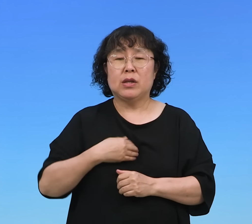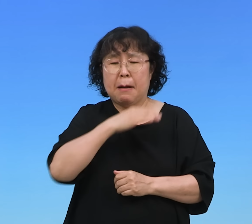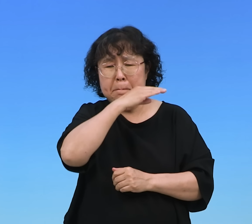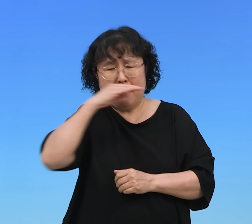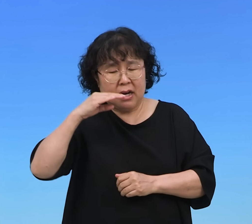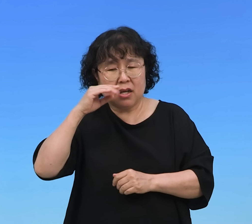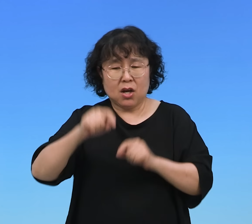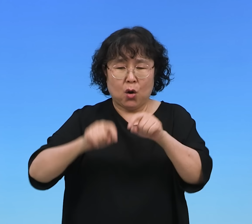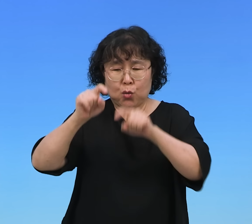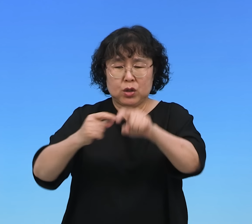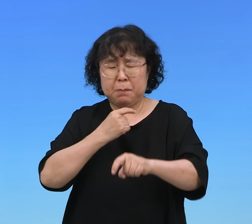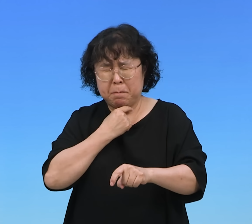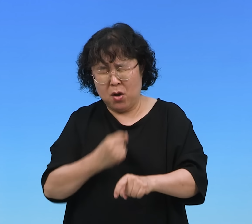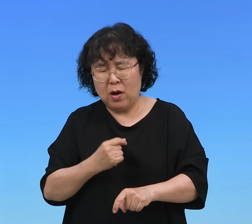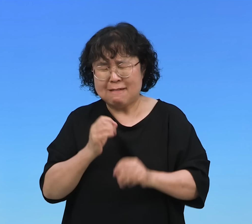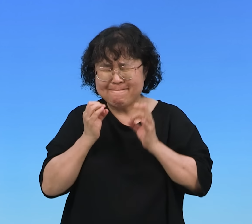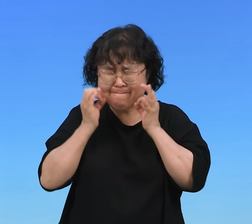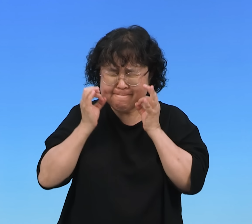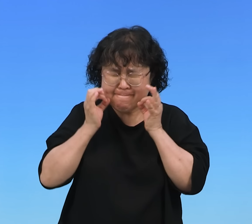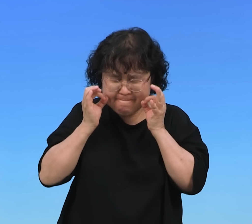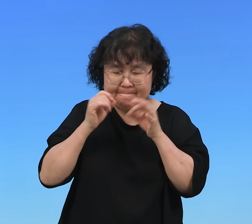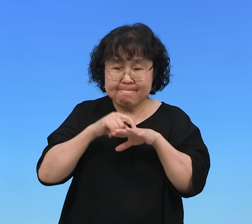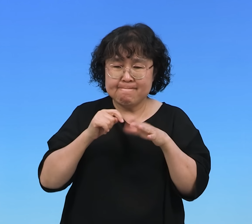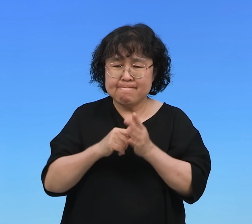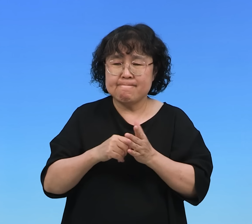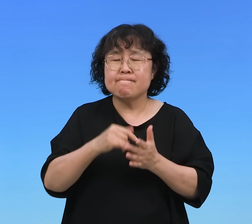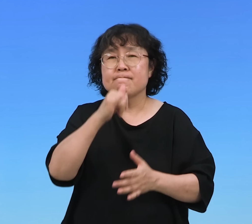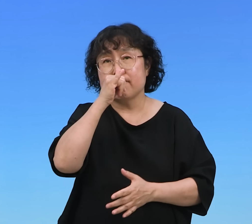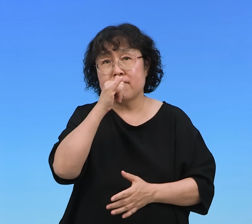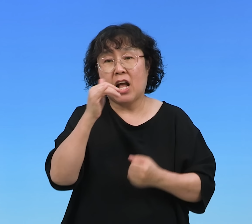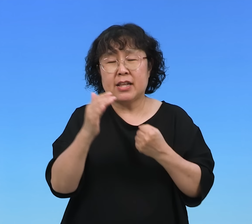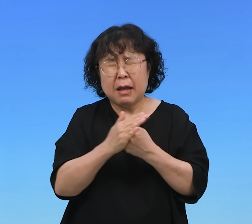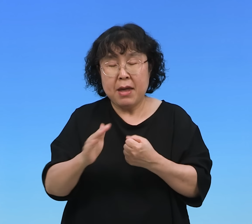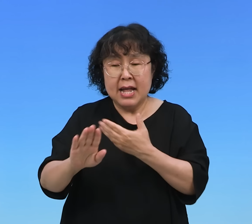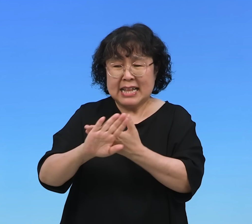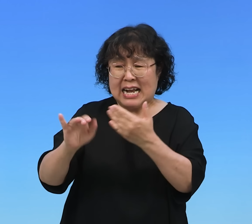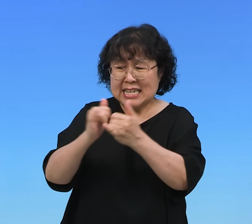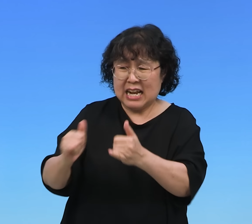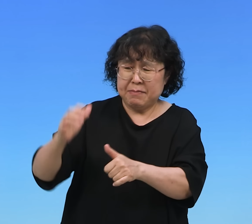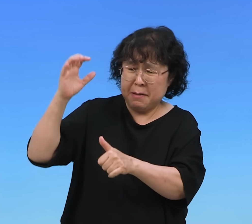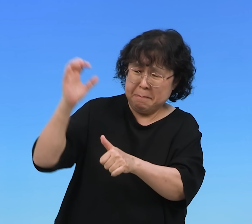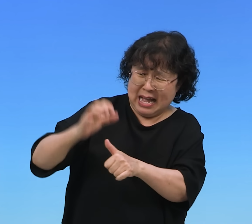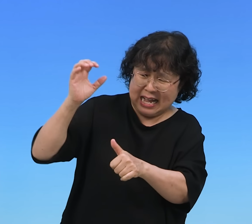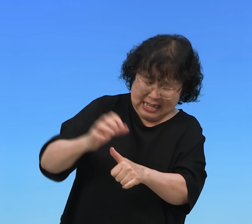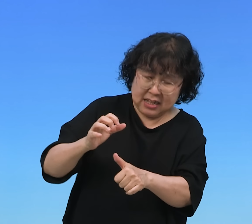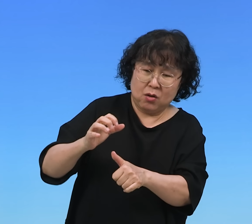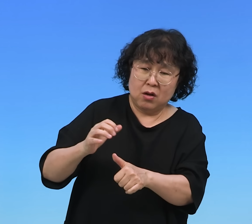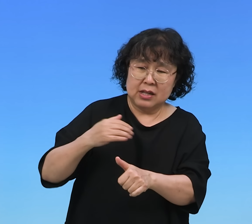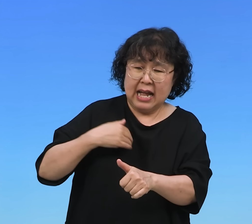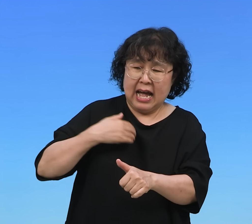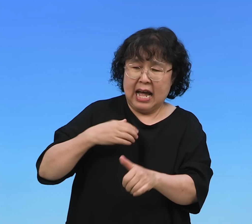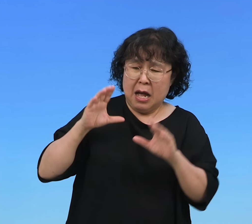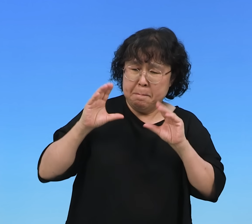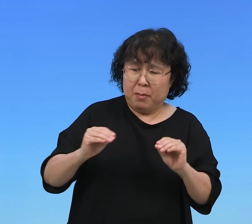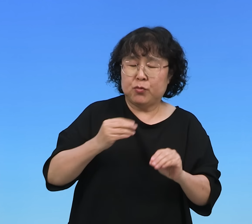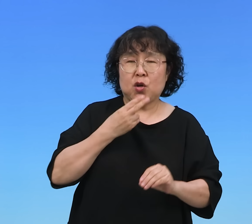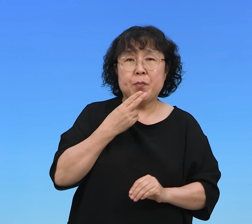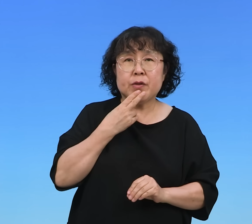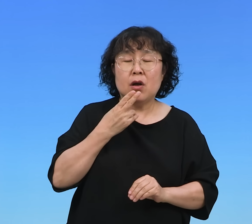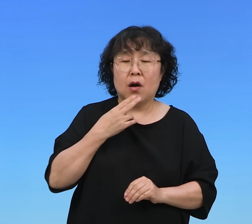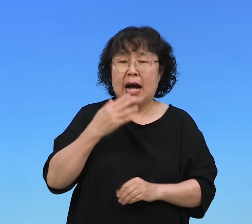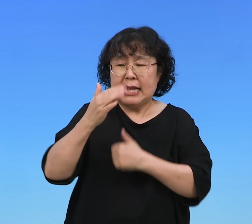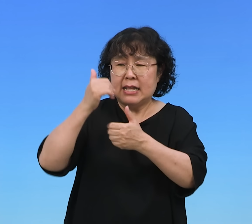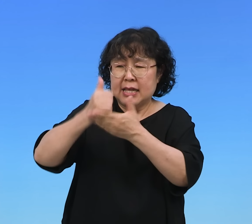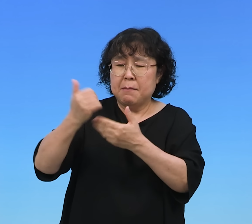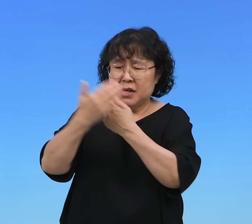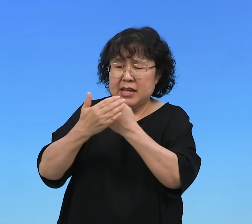걸어가기를 원합니다 누가 뭐라고 방해해도 나는 중단하지 않을 겁니다 하나님 은혜 주셔야